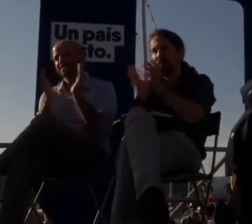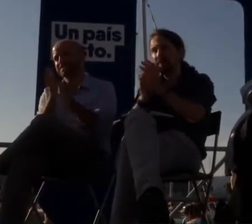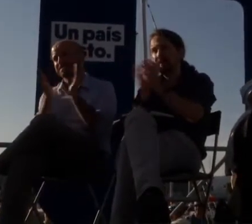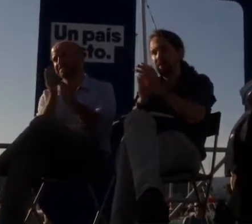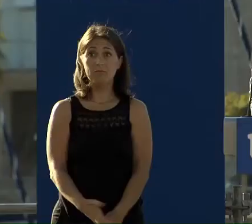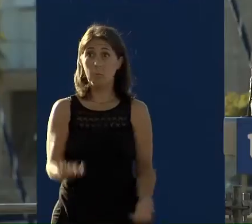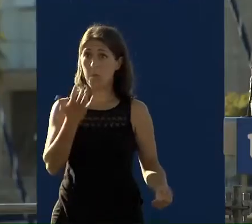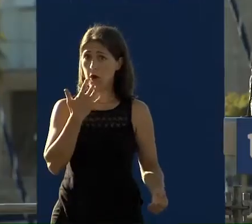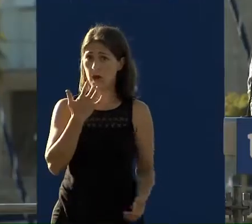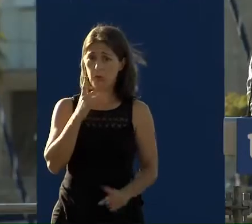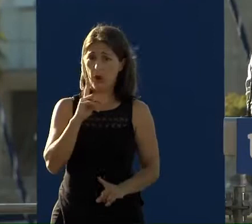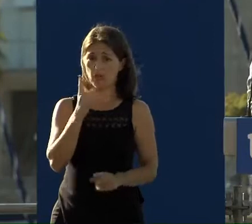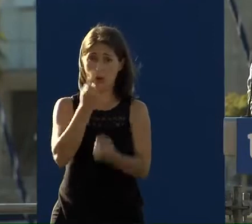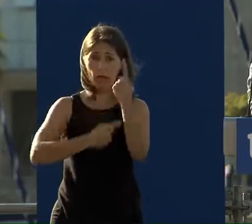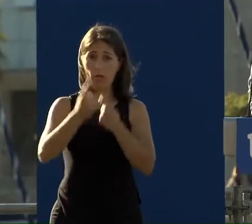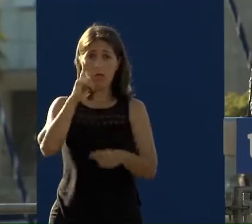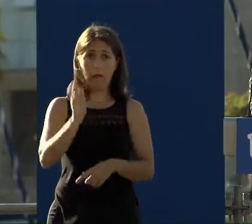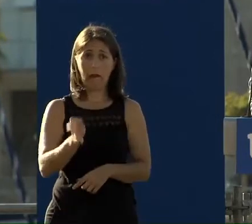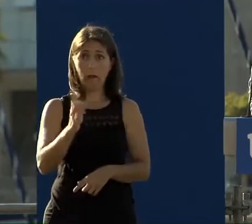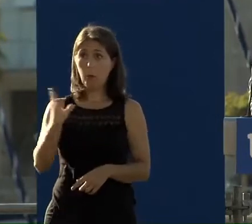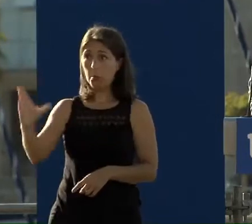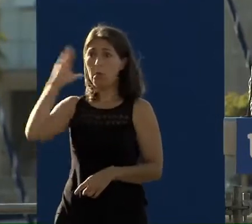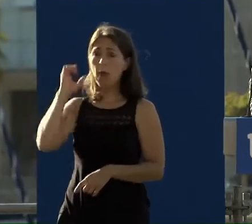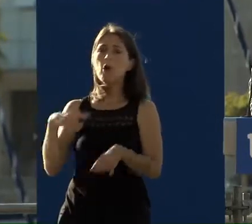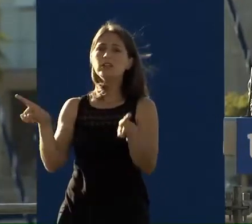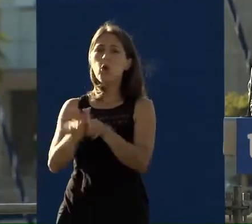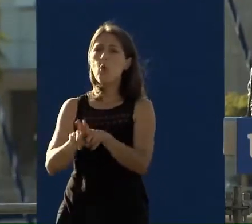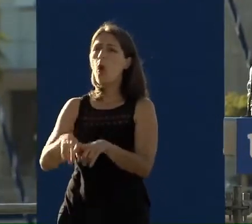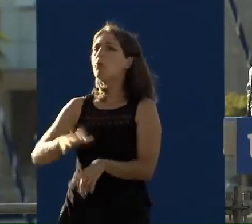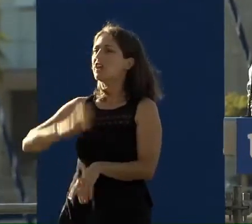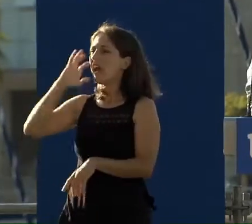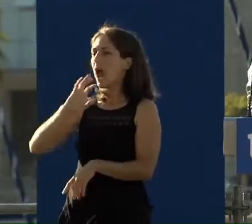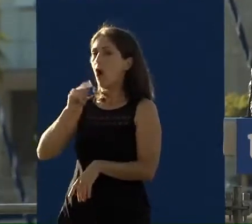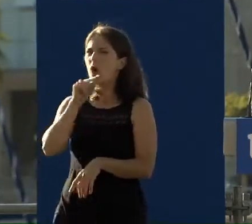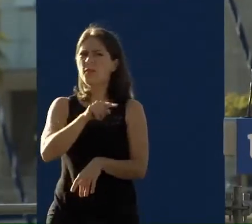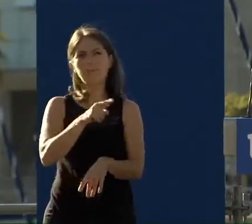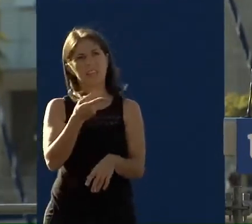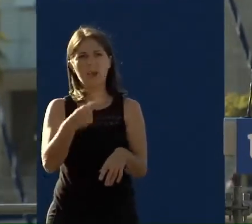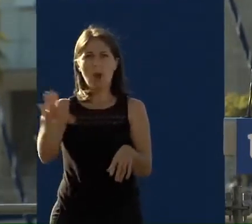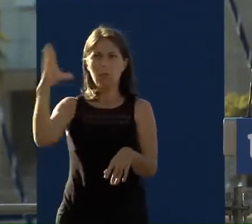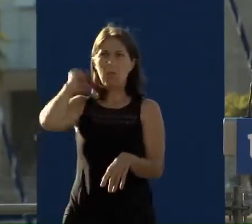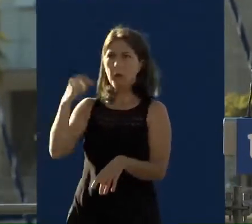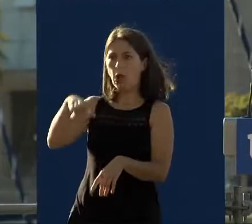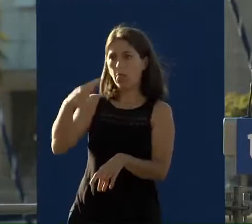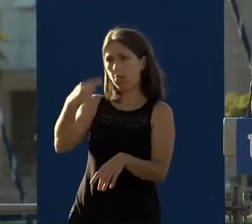Se fose polas enquisas, Pablo non sería a maior preocupación de Mariano Rajoy e do IBEX 35.